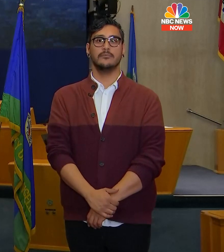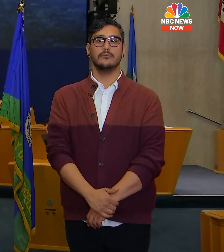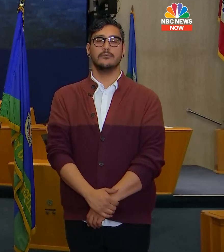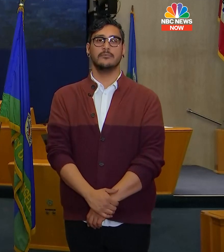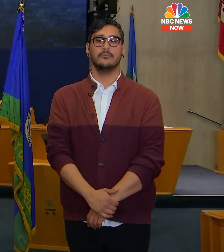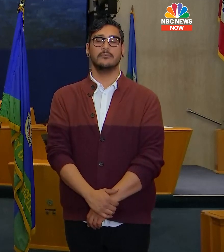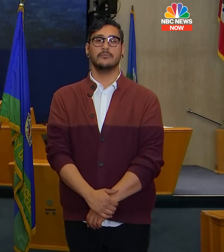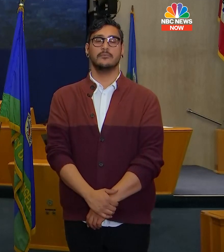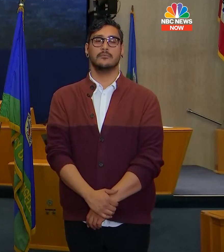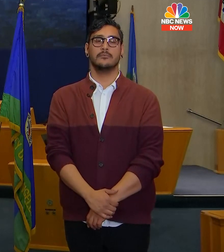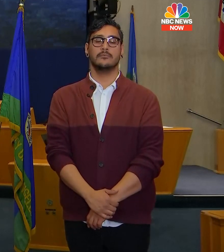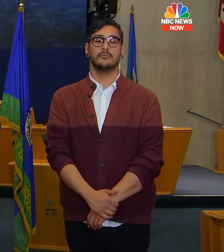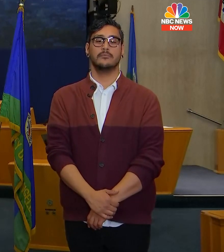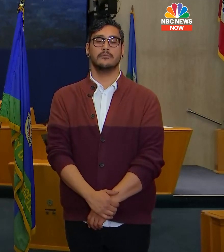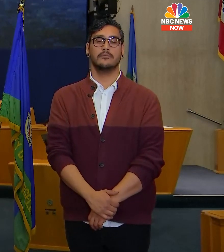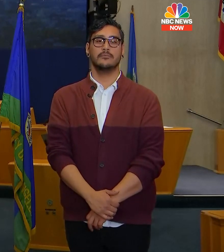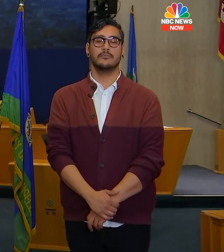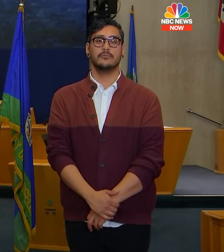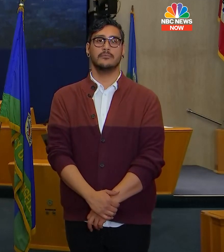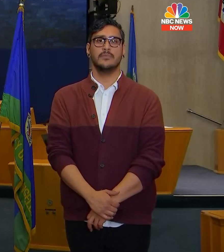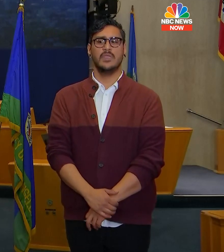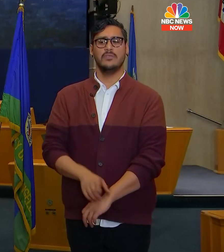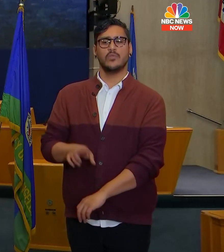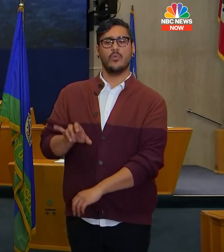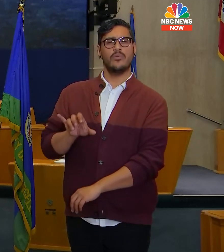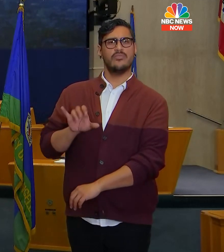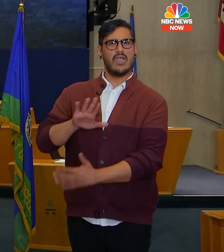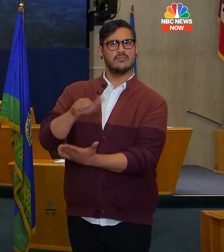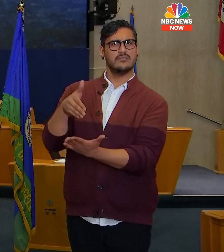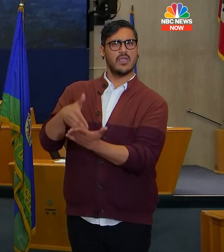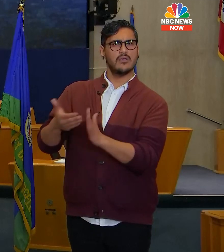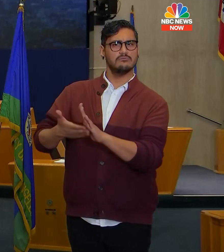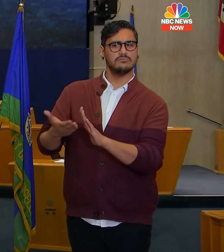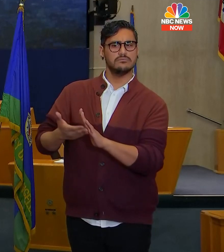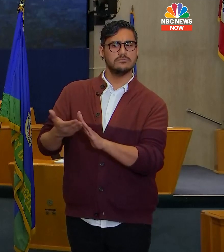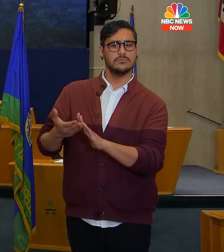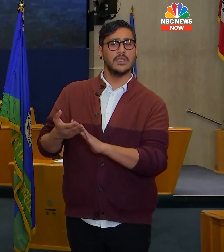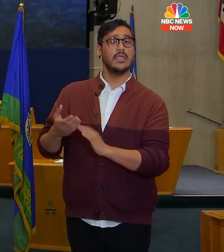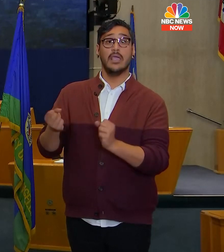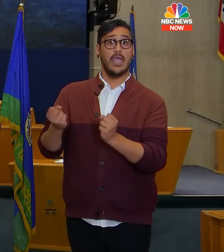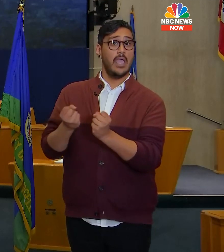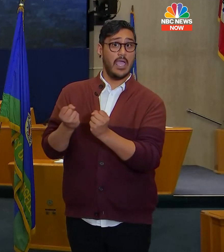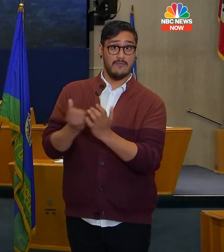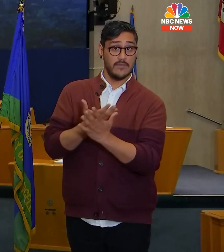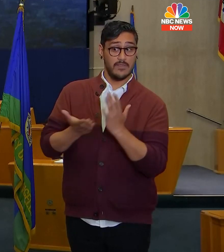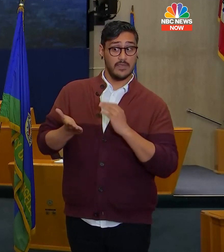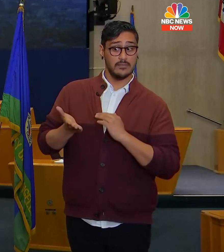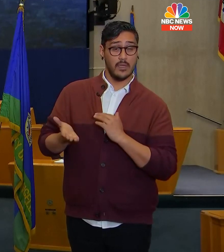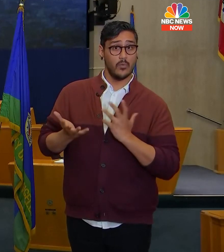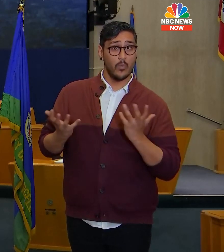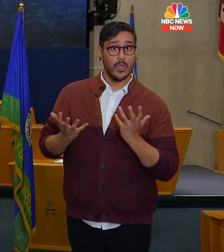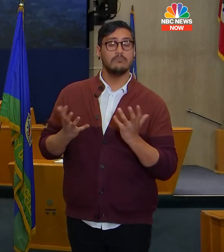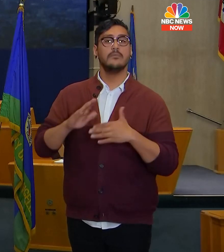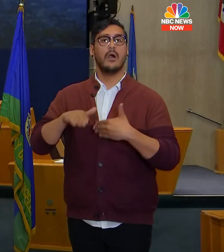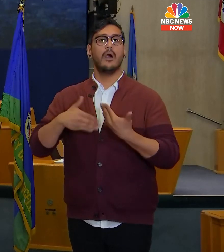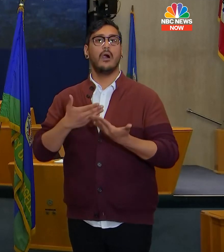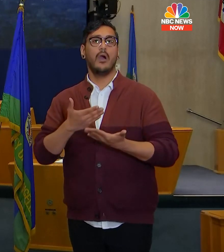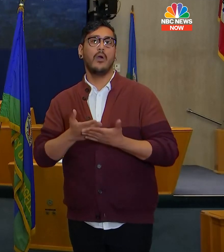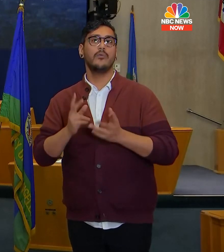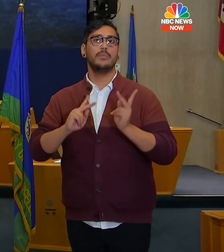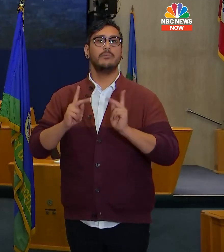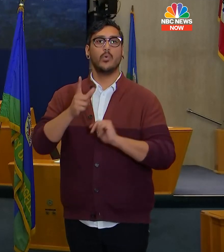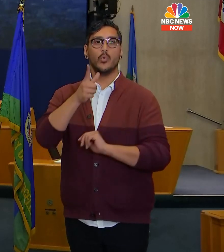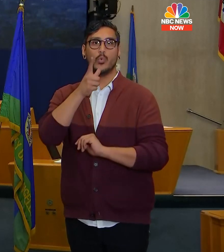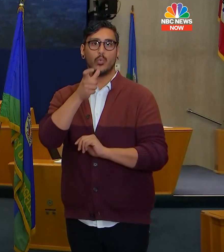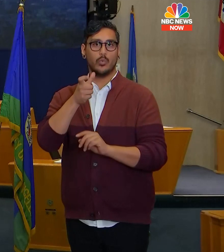Ahora, en este centro de operaciones también están ubicados todos los oficiales que son